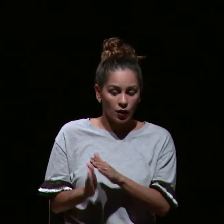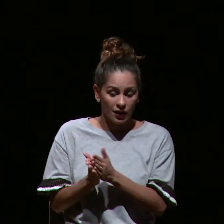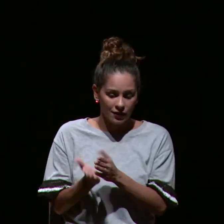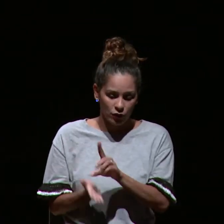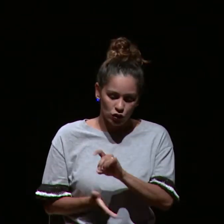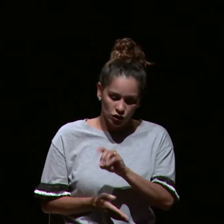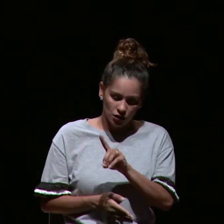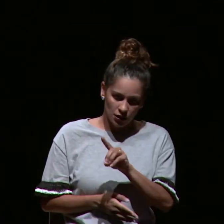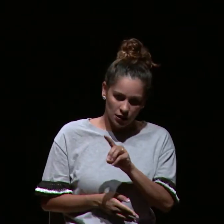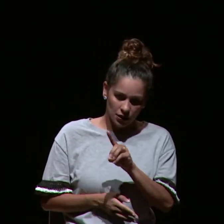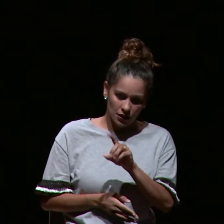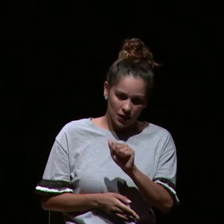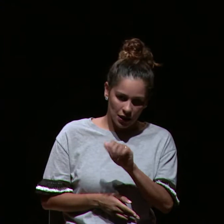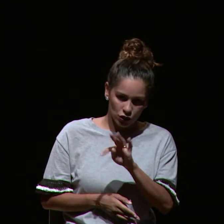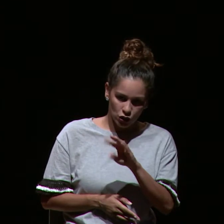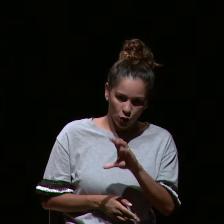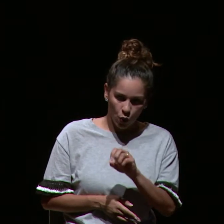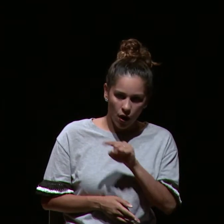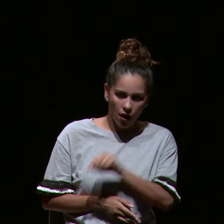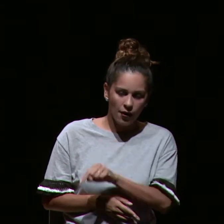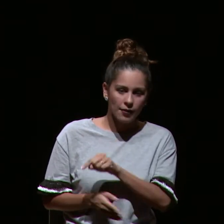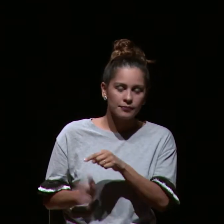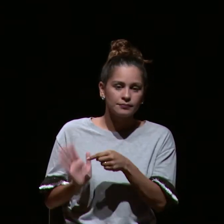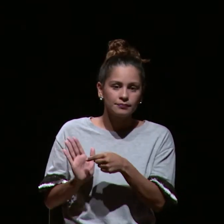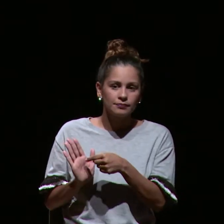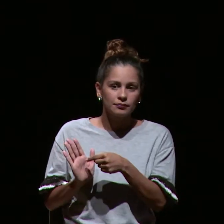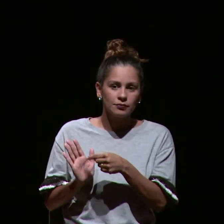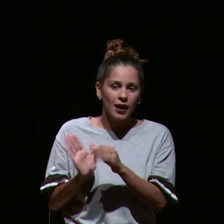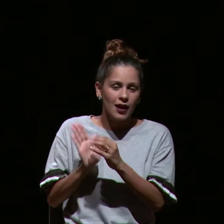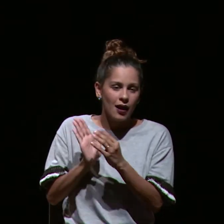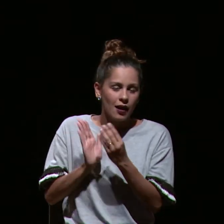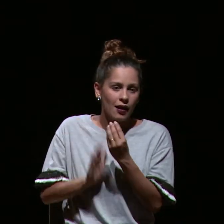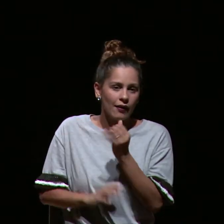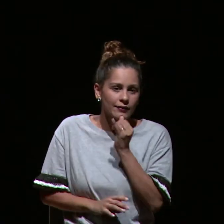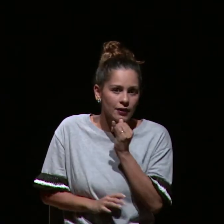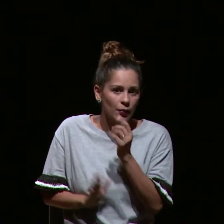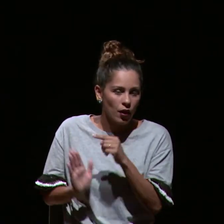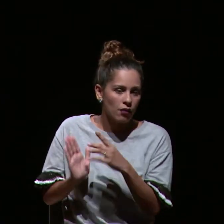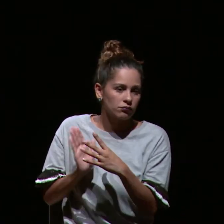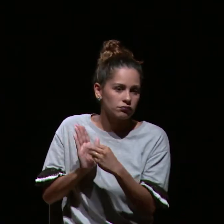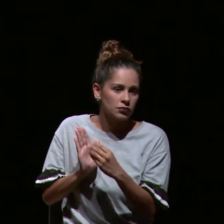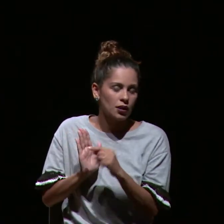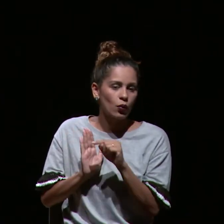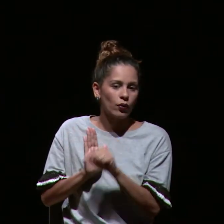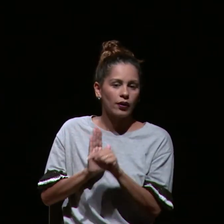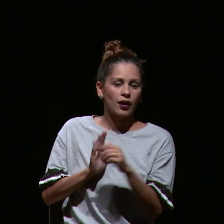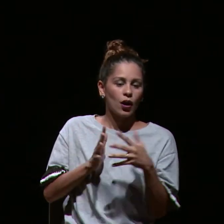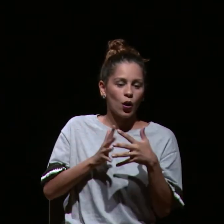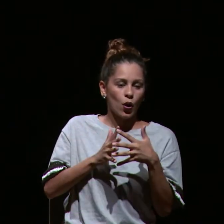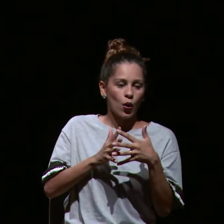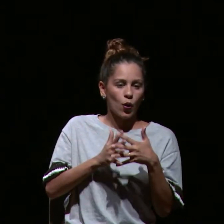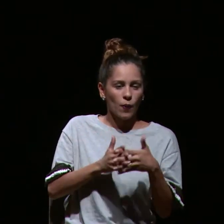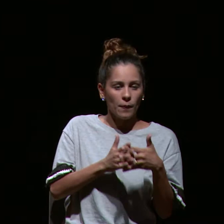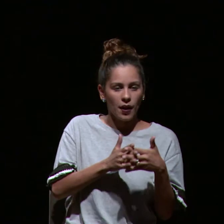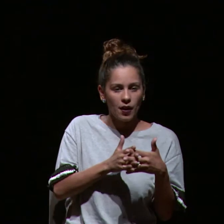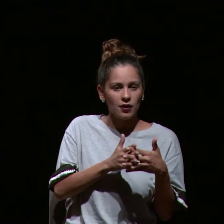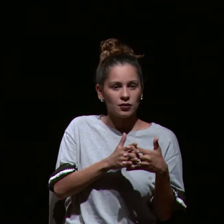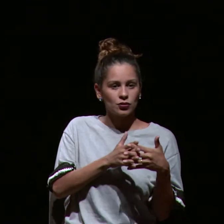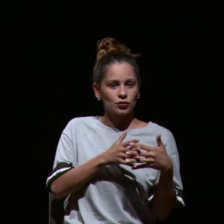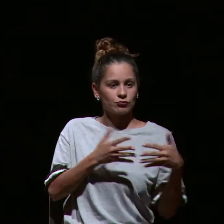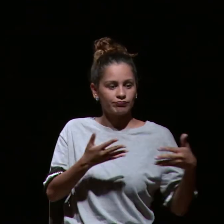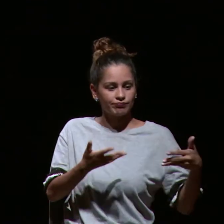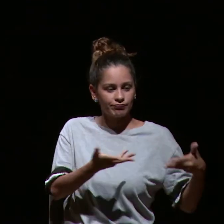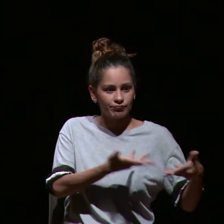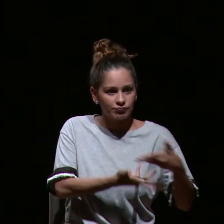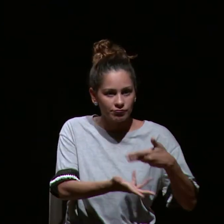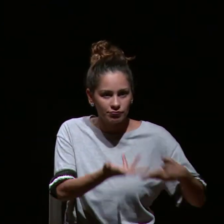da, essa é uma frase dela, complexa teia de relações e de representações, onde é preciso situar o contexto onde esses